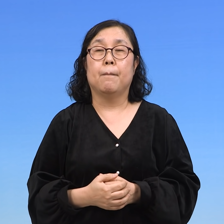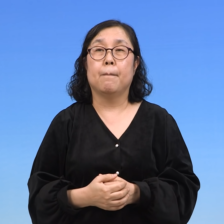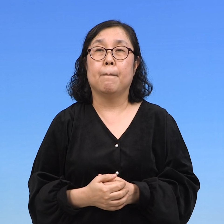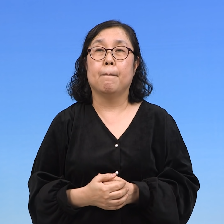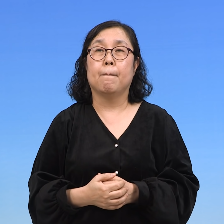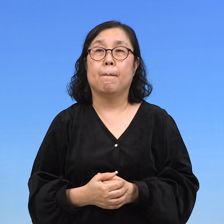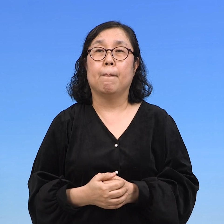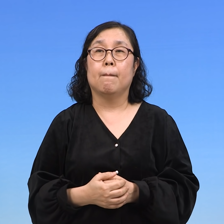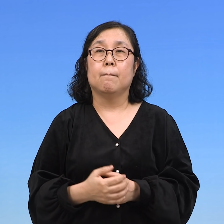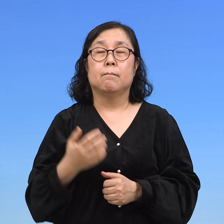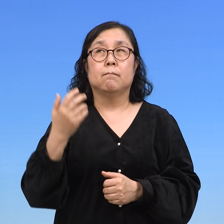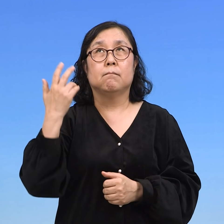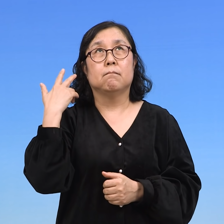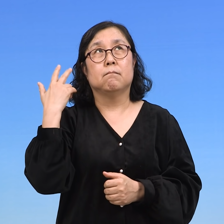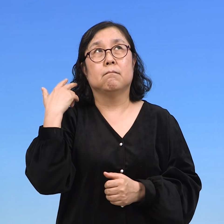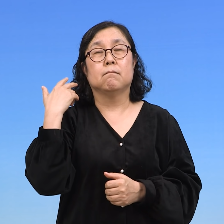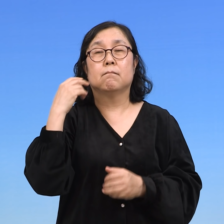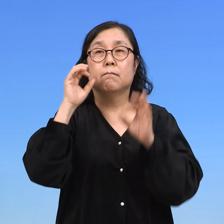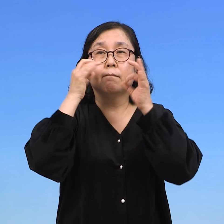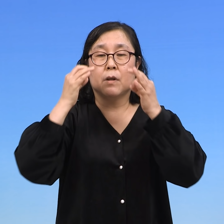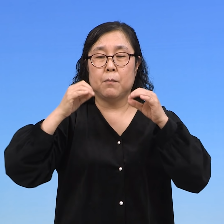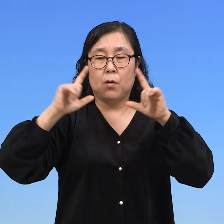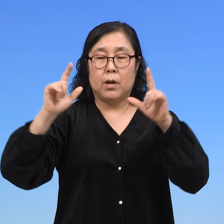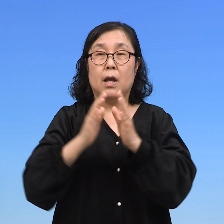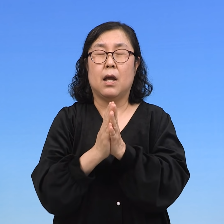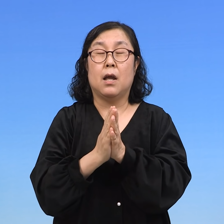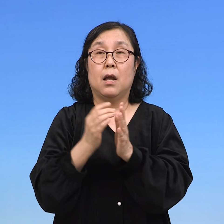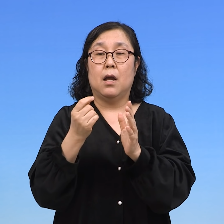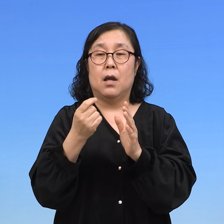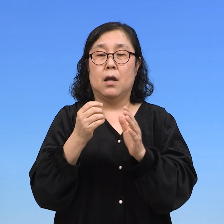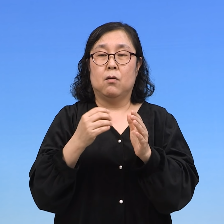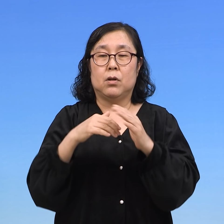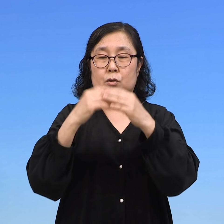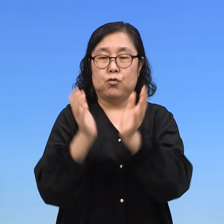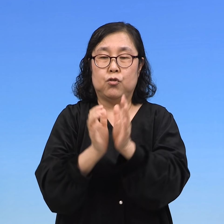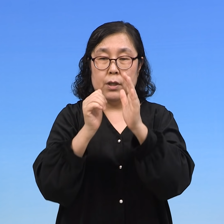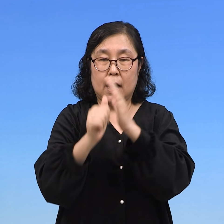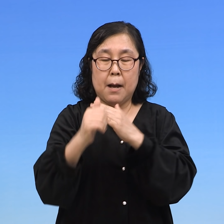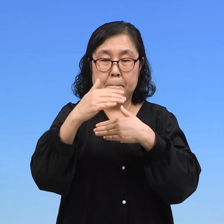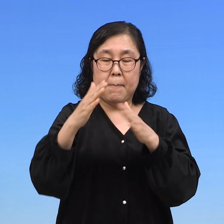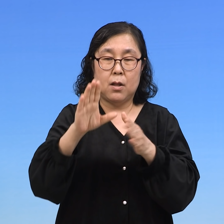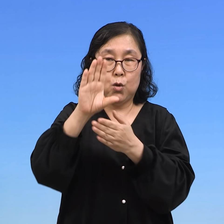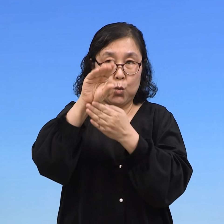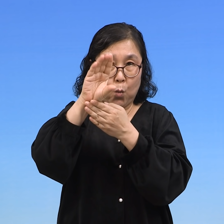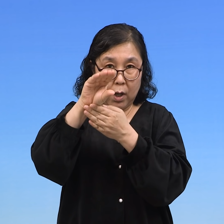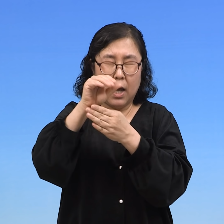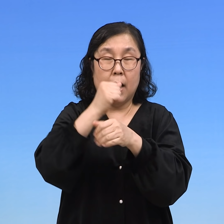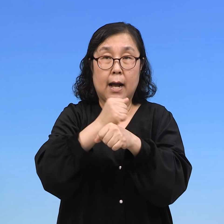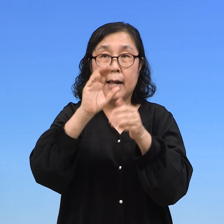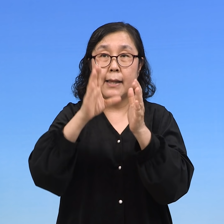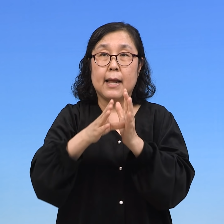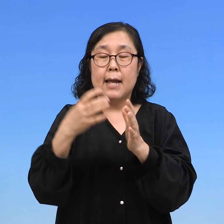금요일 날 우리 순장반 녹화를 하는데요 우리